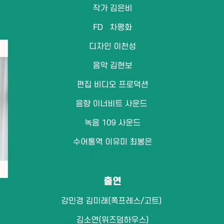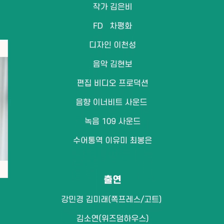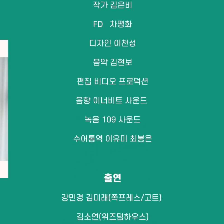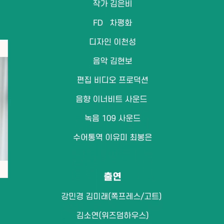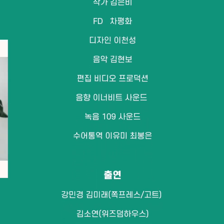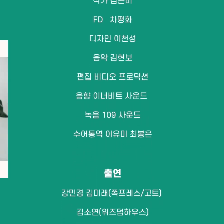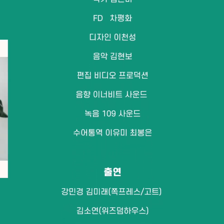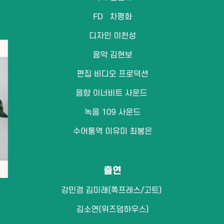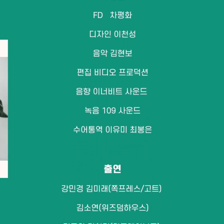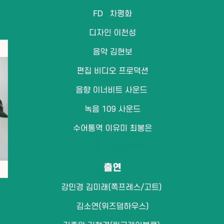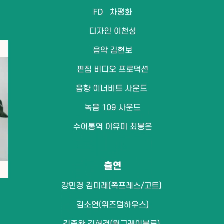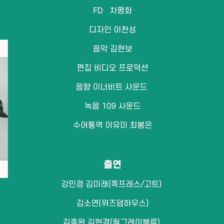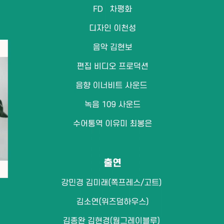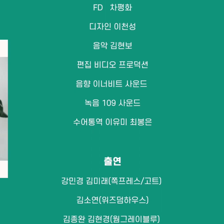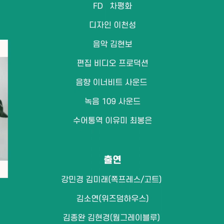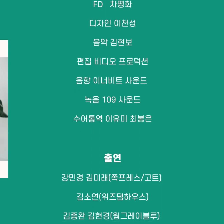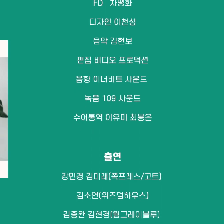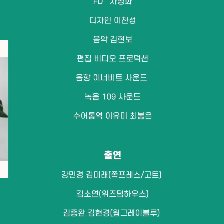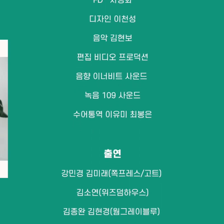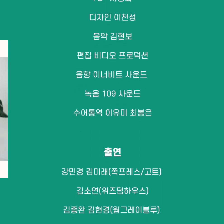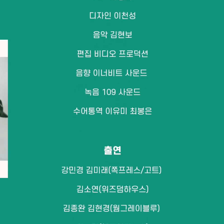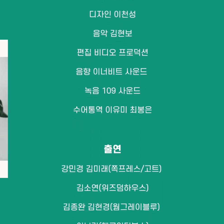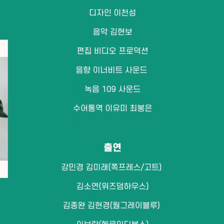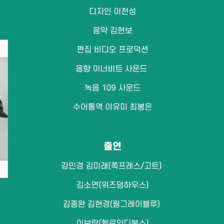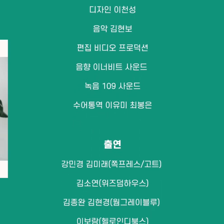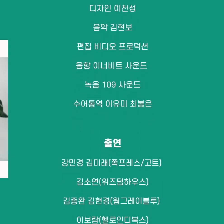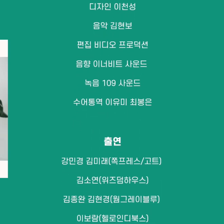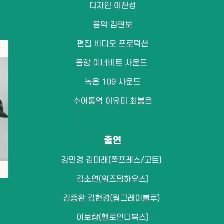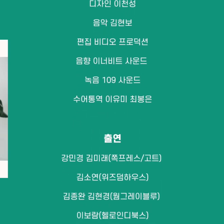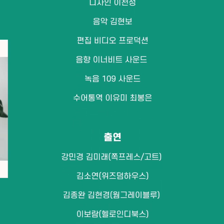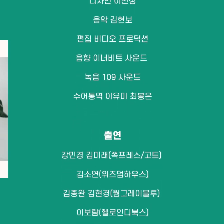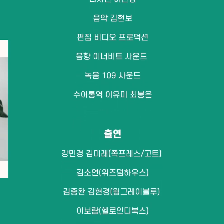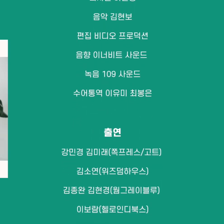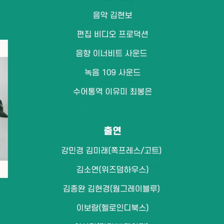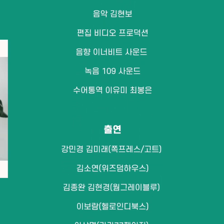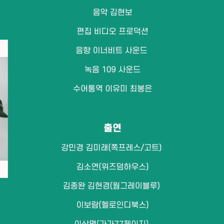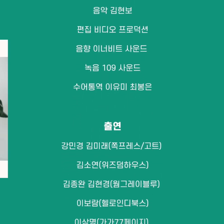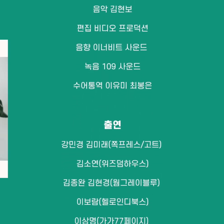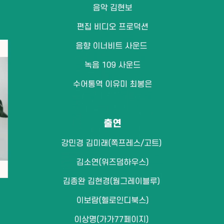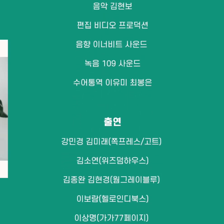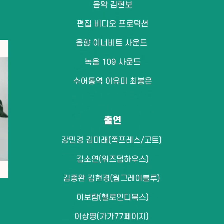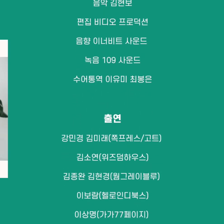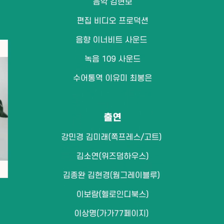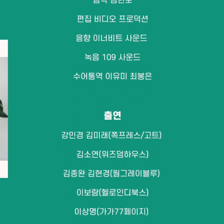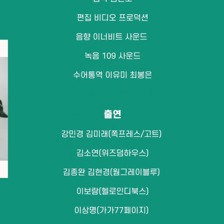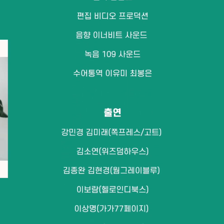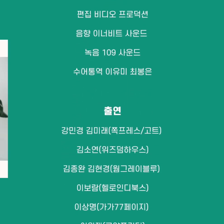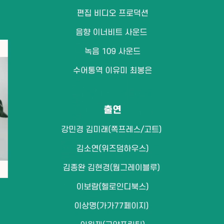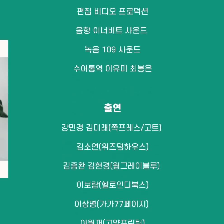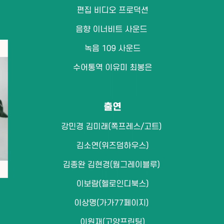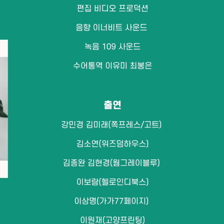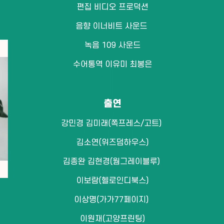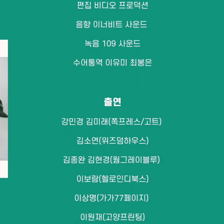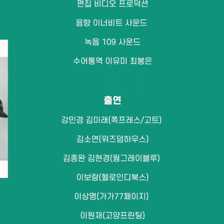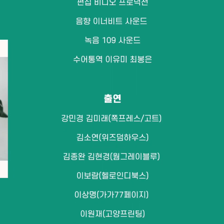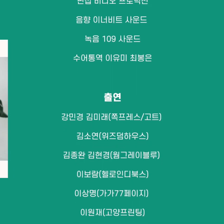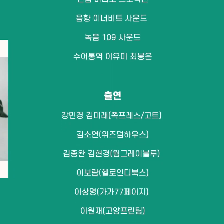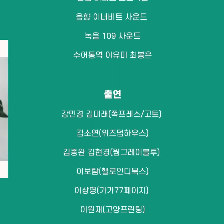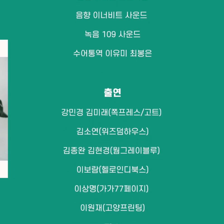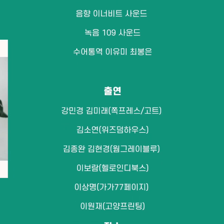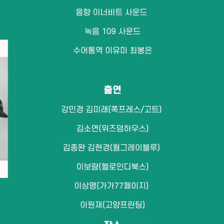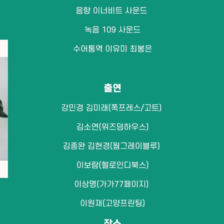같아요. 베스트셀러도 없을 수 있고 신간도 없을 수 있지만 당신과 나의 취향이 있습니다 라고 쓰긴